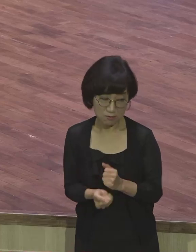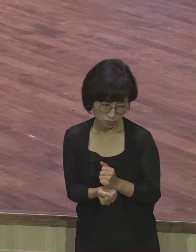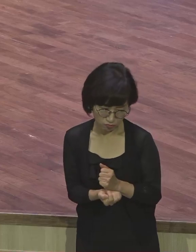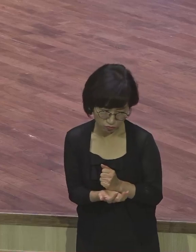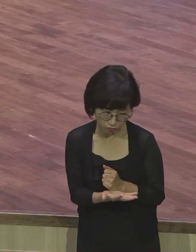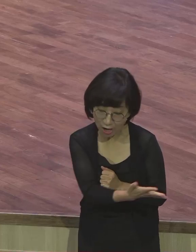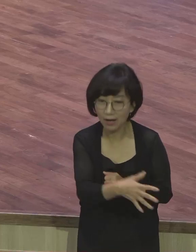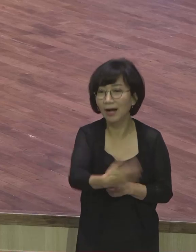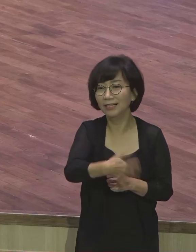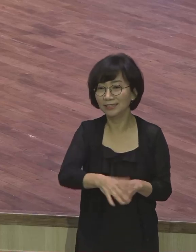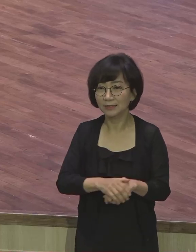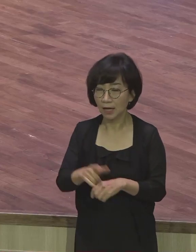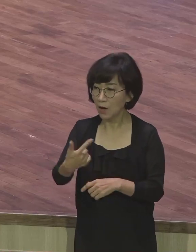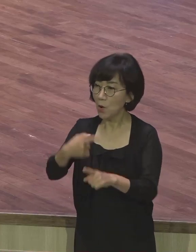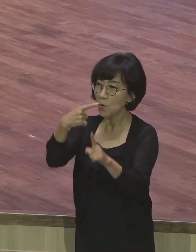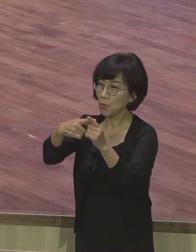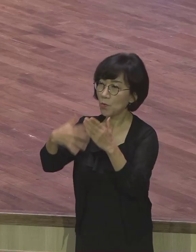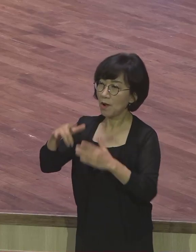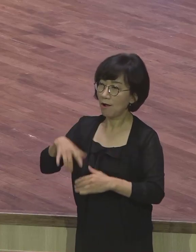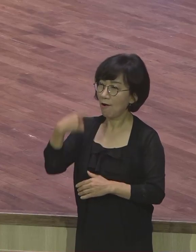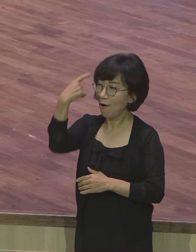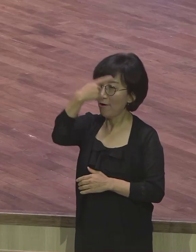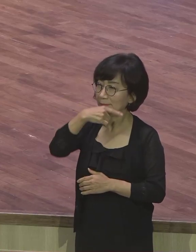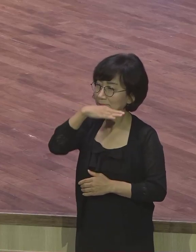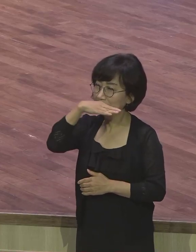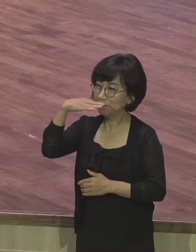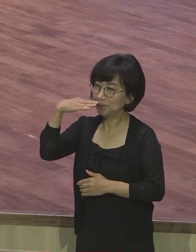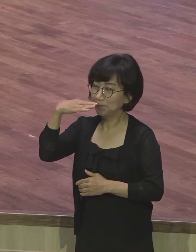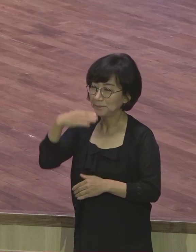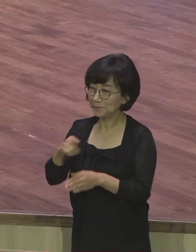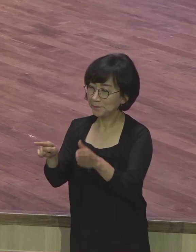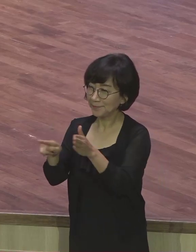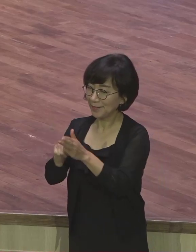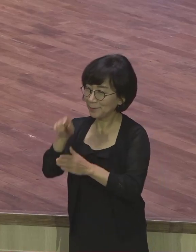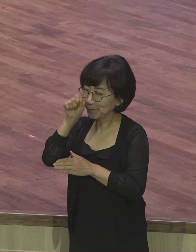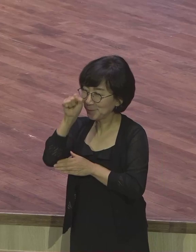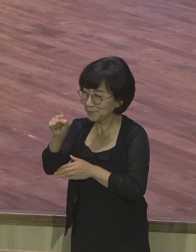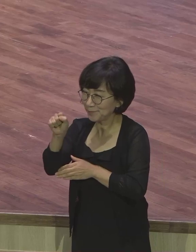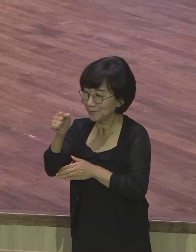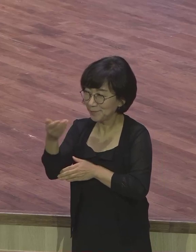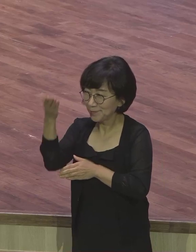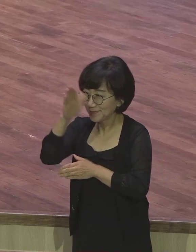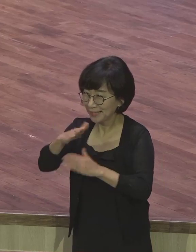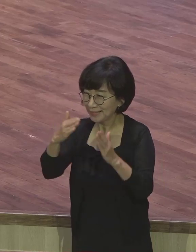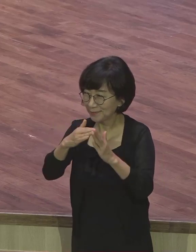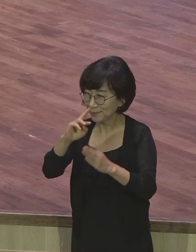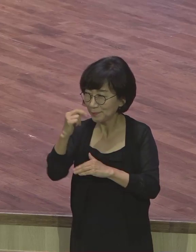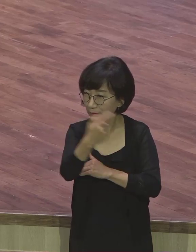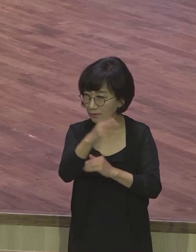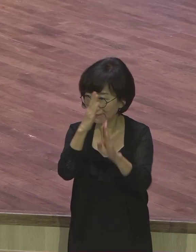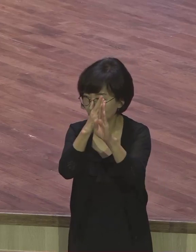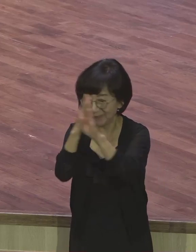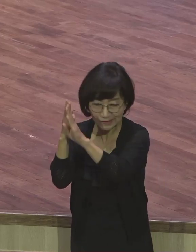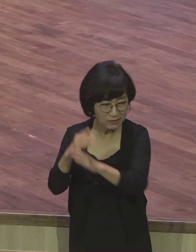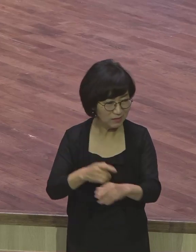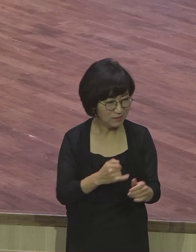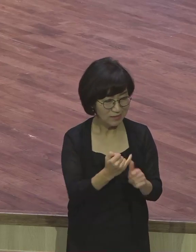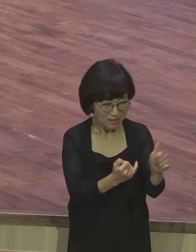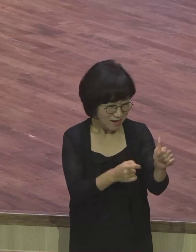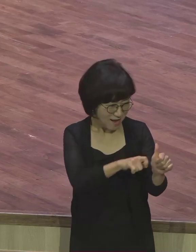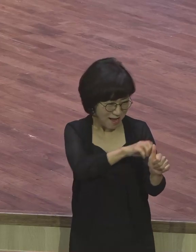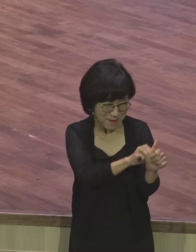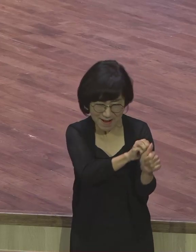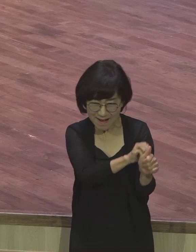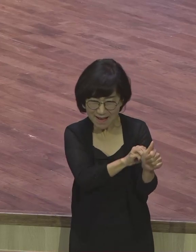교회에서는 참 인상 좋고 신앙 좋은 권사님인데 집에 가서 남편은 못 살게 굴어.